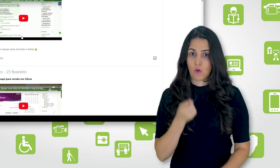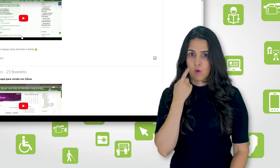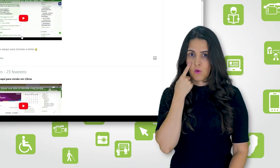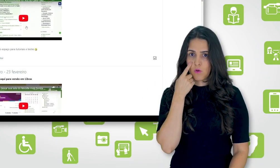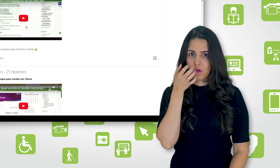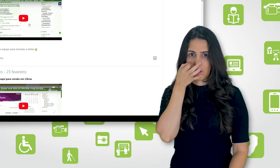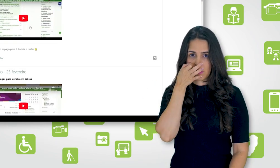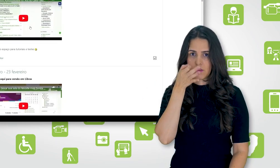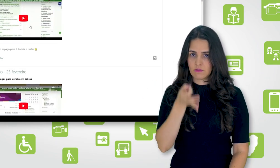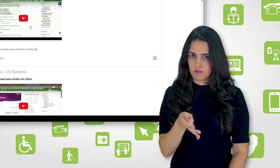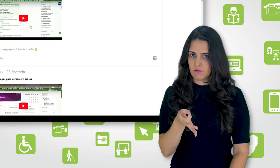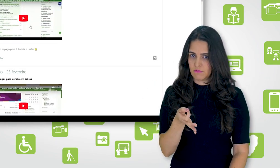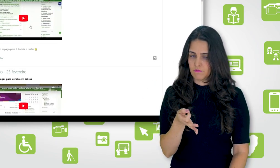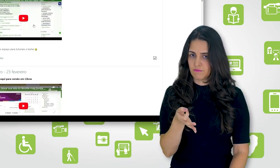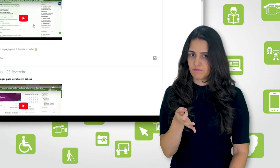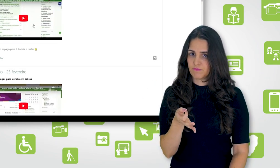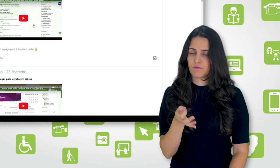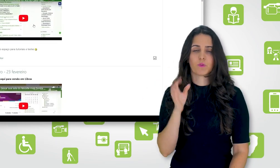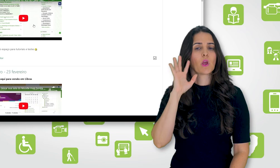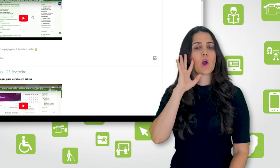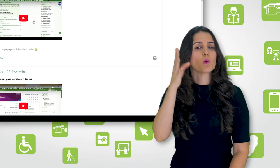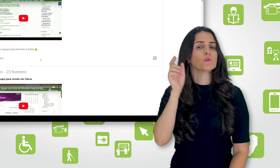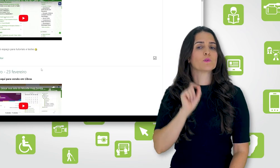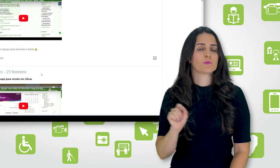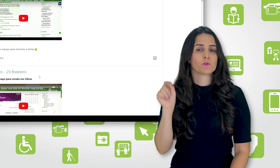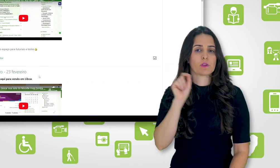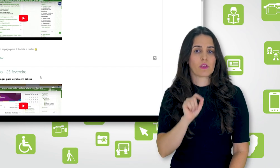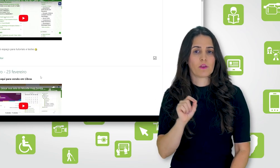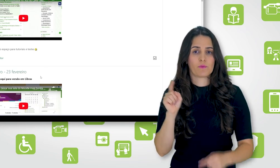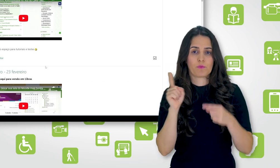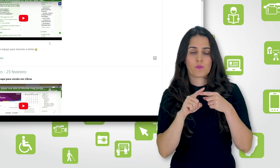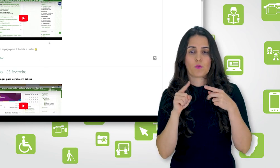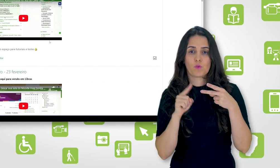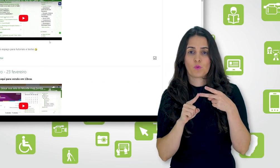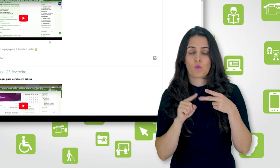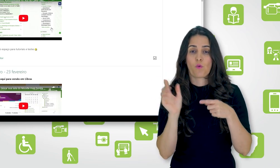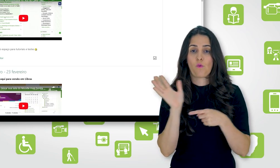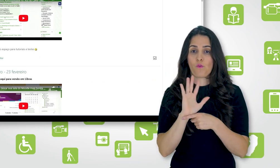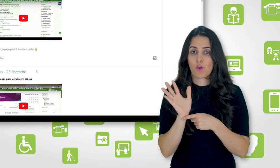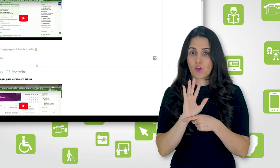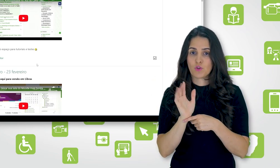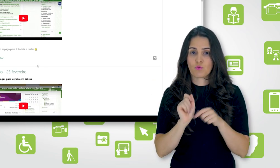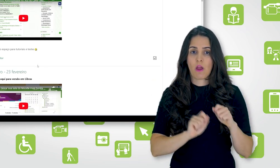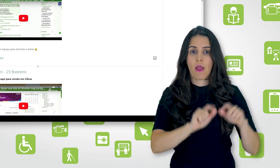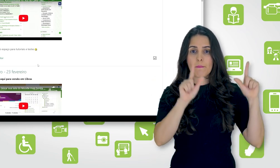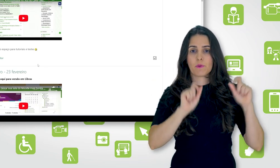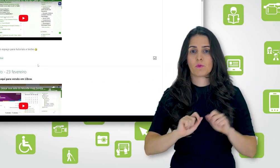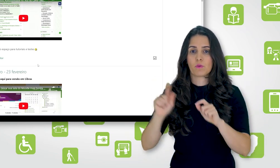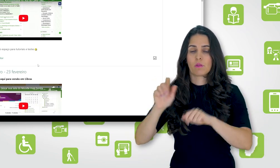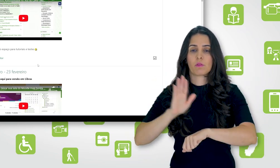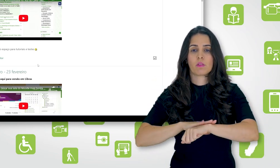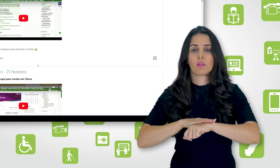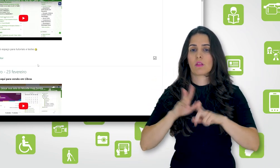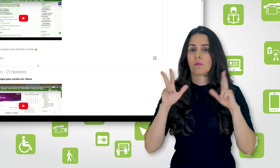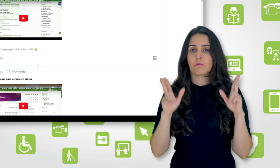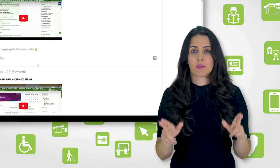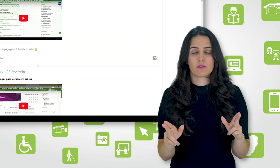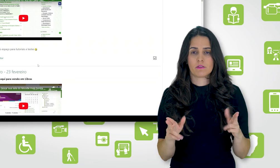que aconteceu que os dois vídeos abriram ao mesmo tempo para que